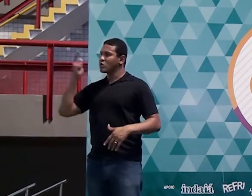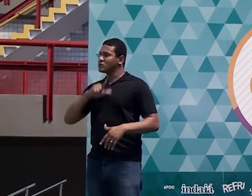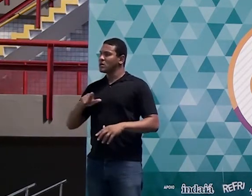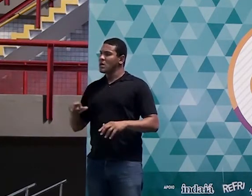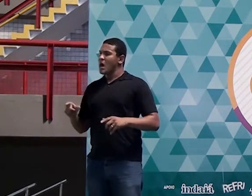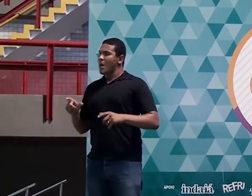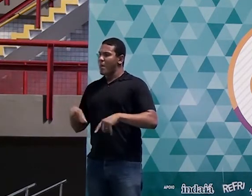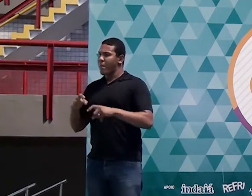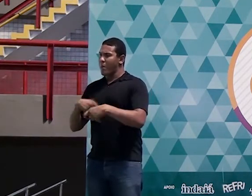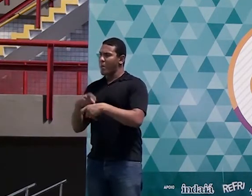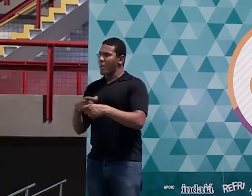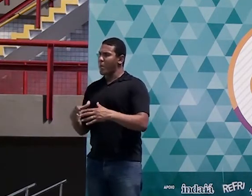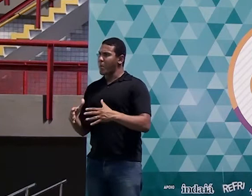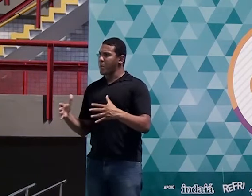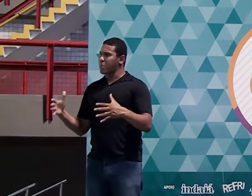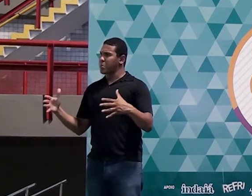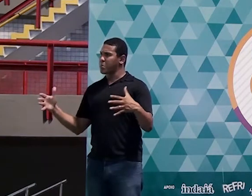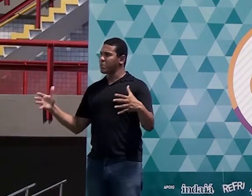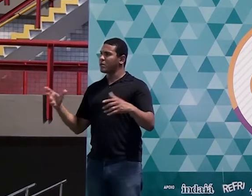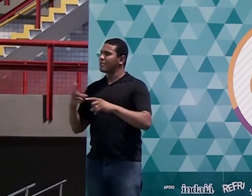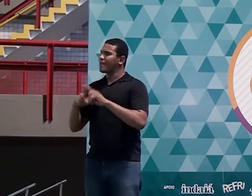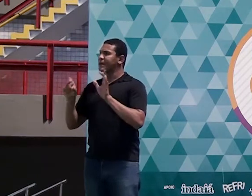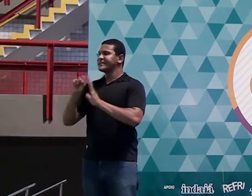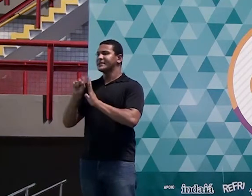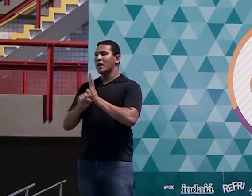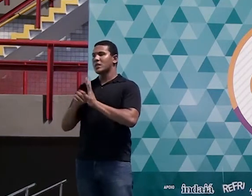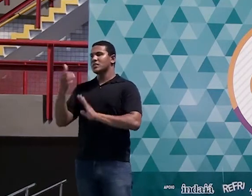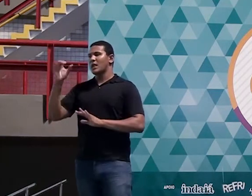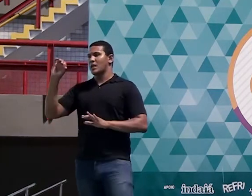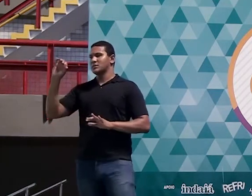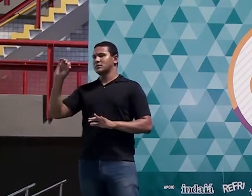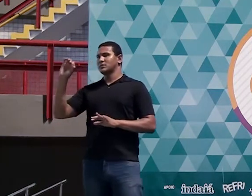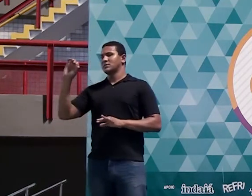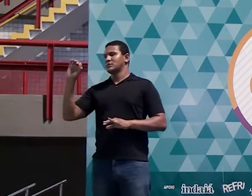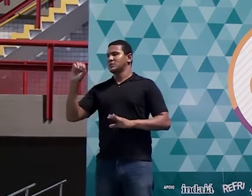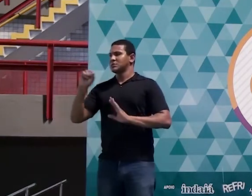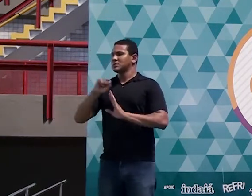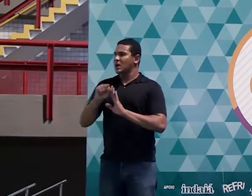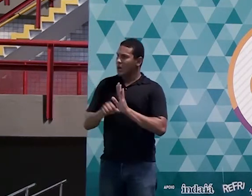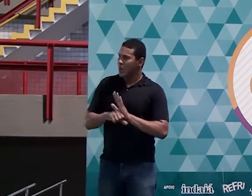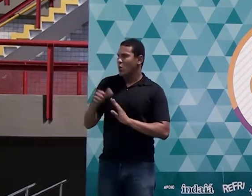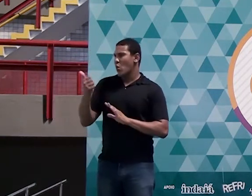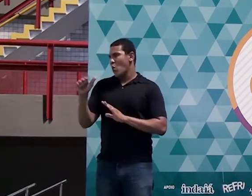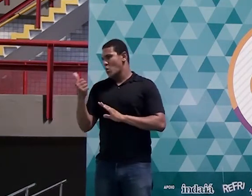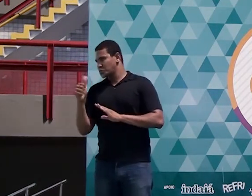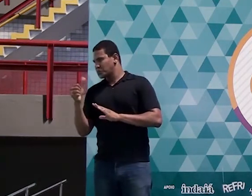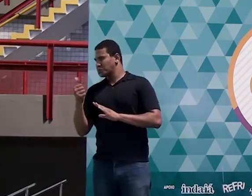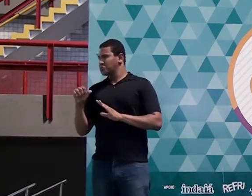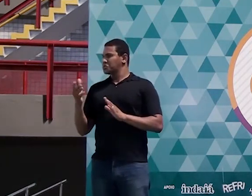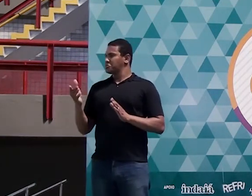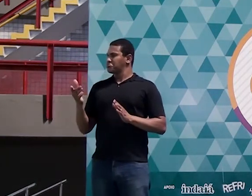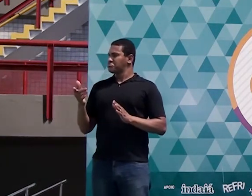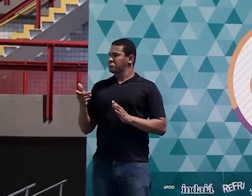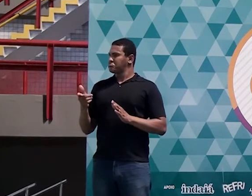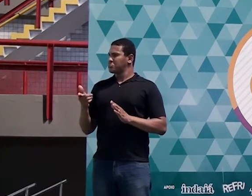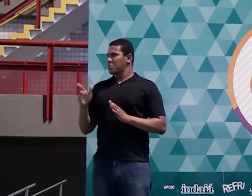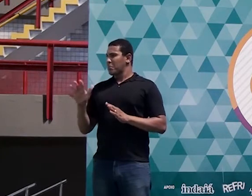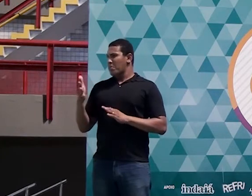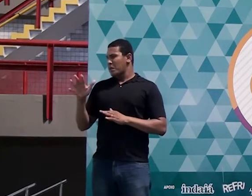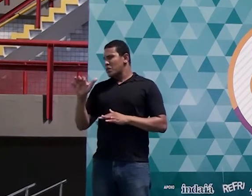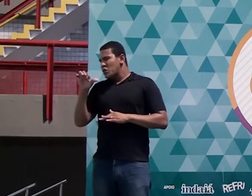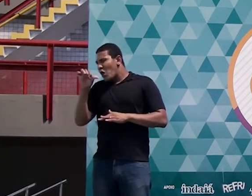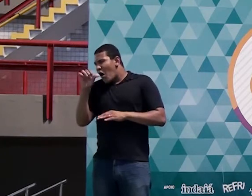excedente. Mas isso vai acontecer quando? No século X, no século XI, no finalzinho do